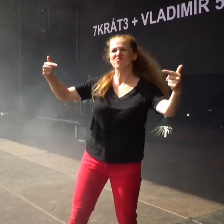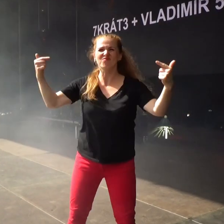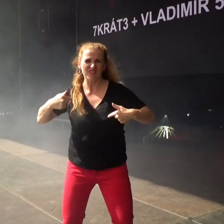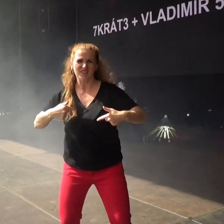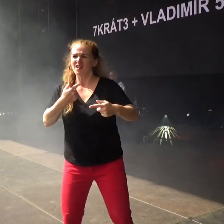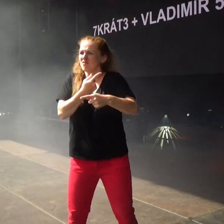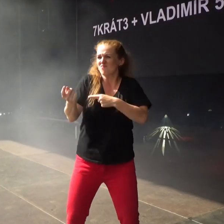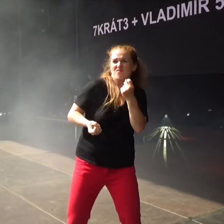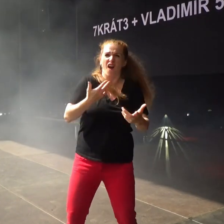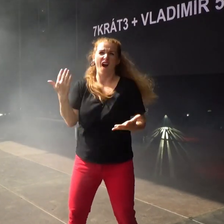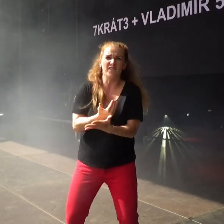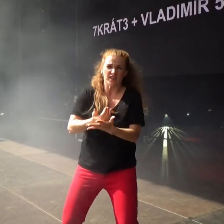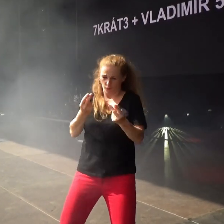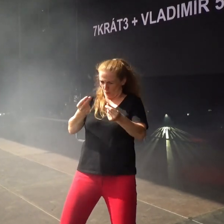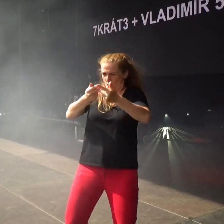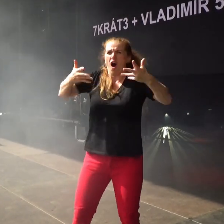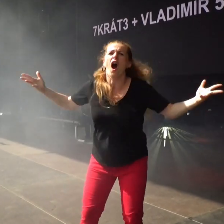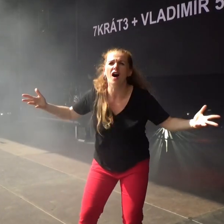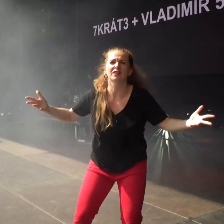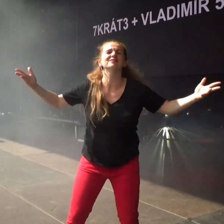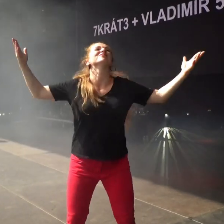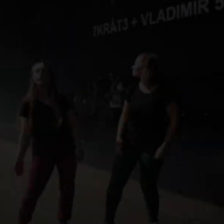prdávali rád, kteď je toho brát.